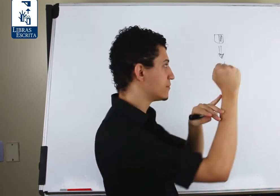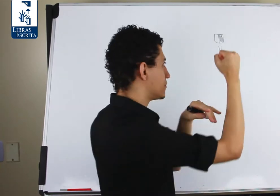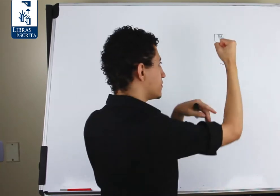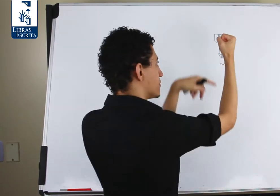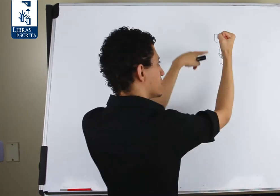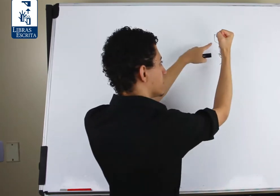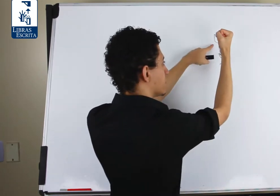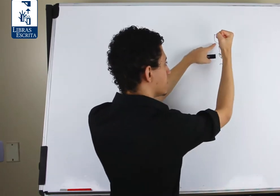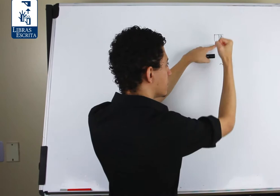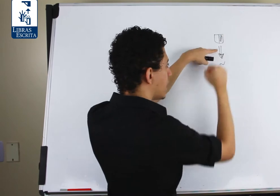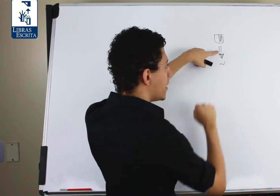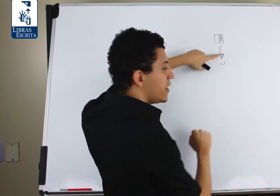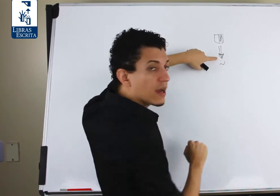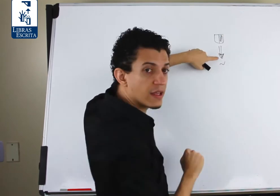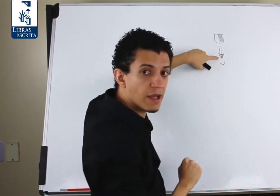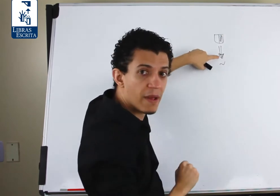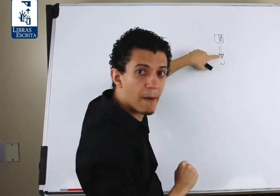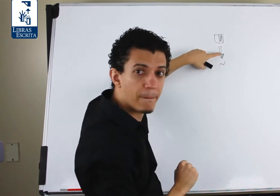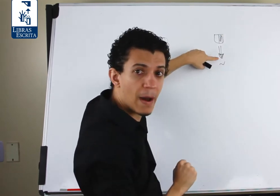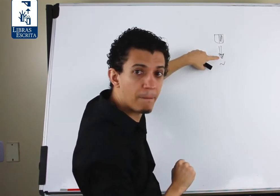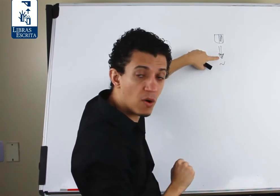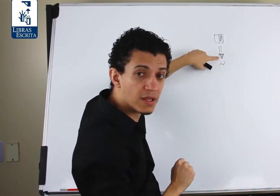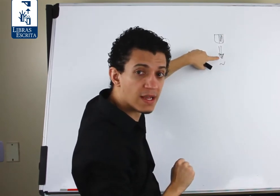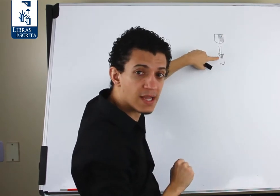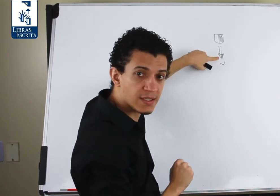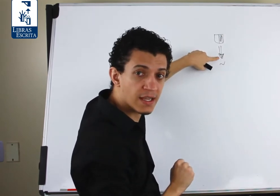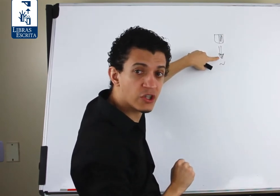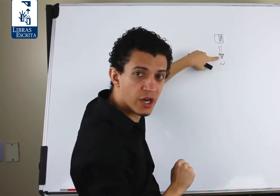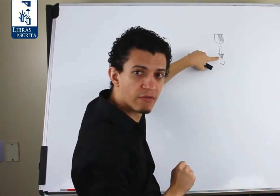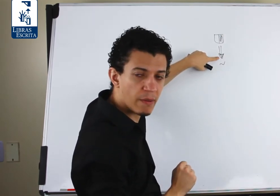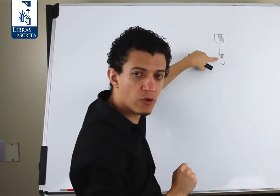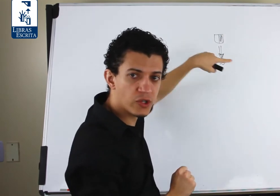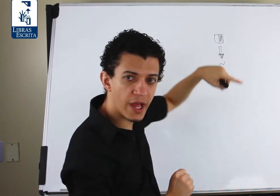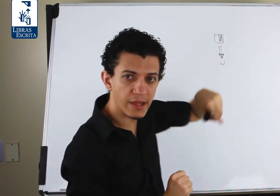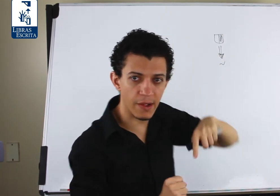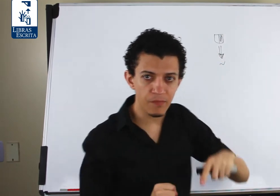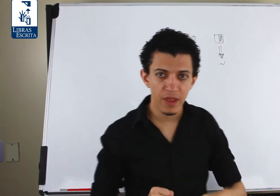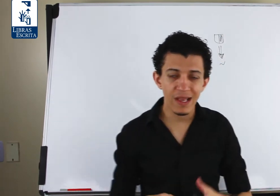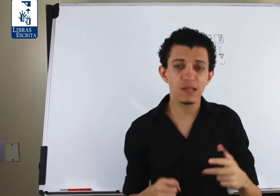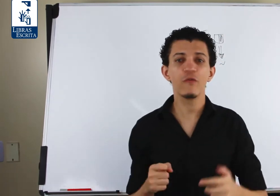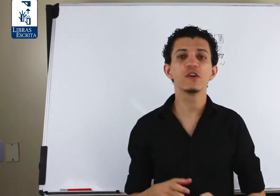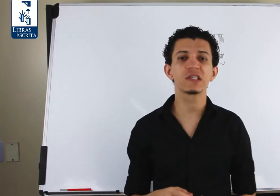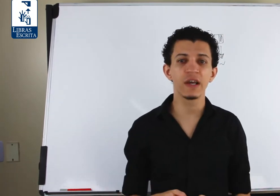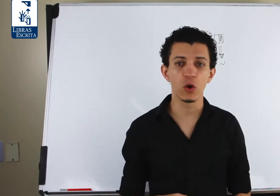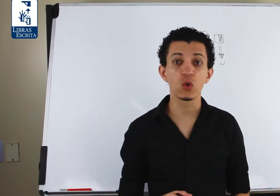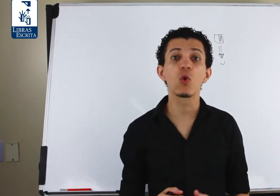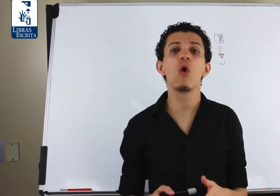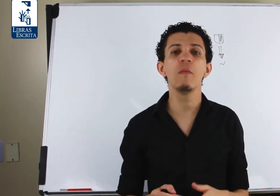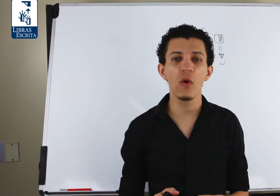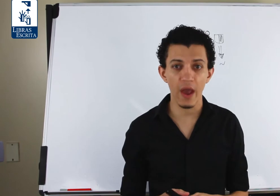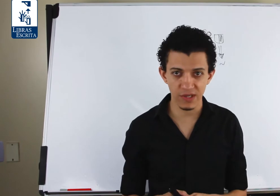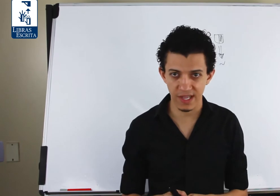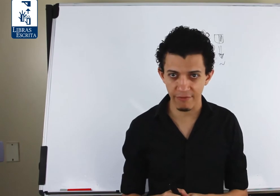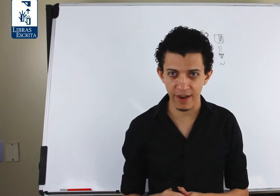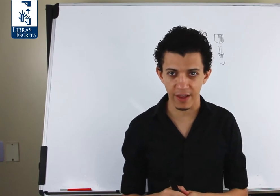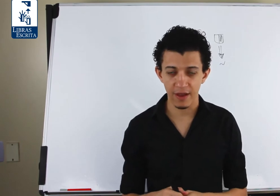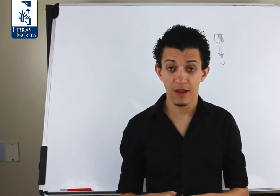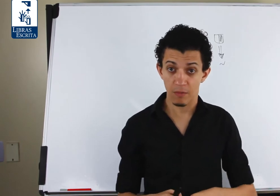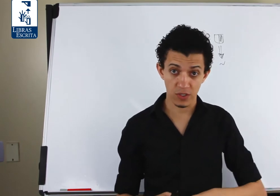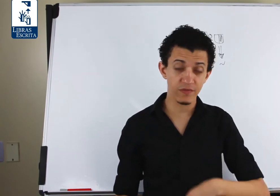e aqui também a ponta da seta está indicando que é a mão direita. E se eu fosse canhoto? Como eu escreveria? Bom, se